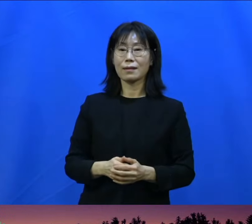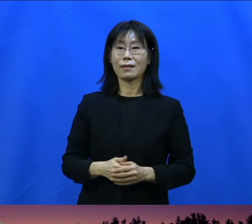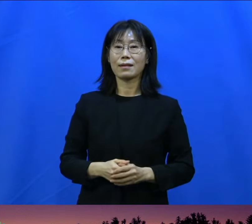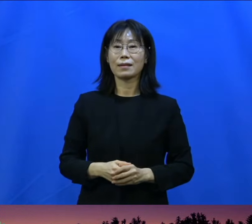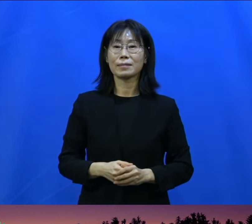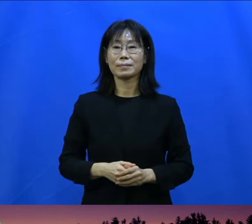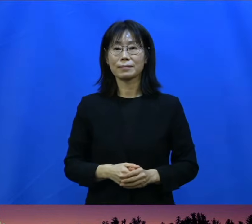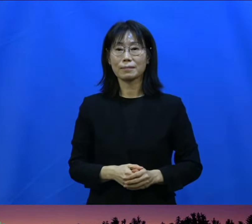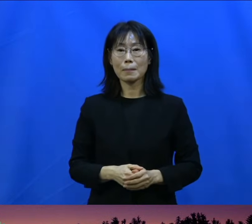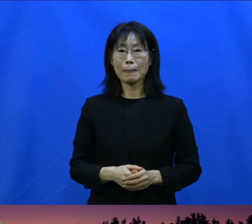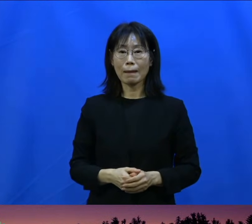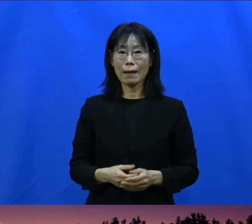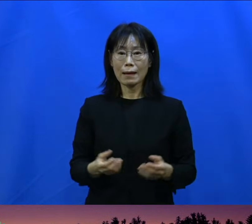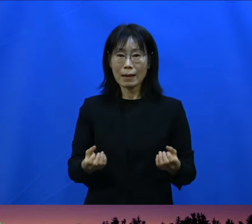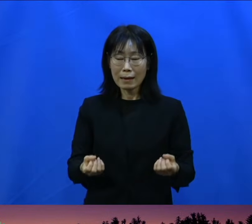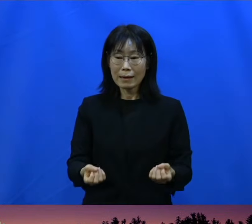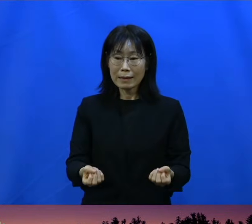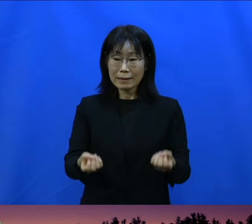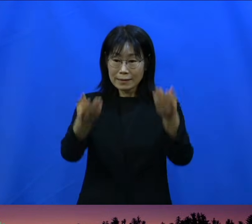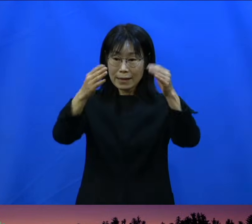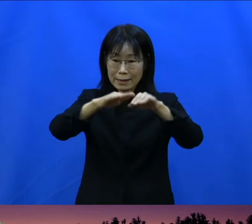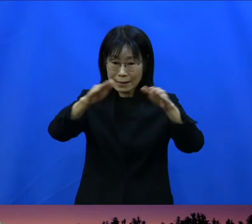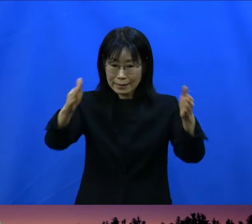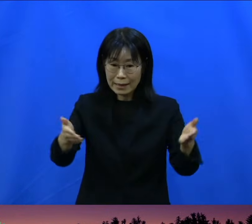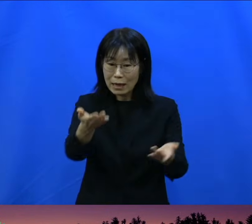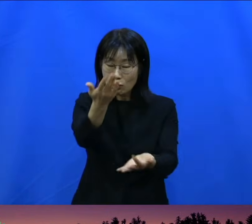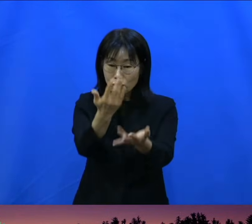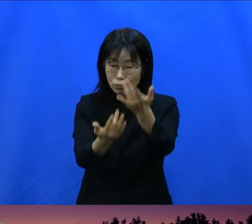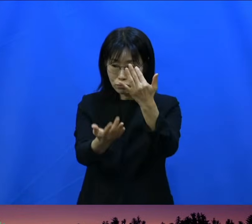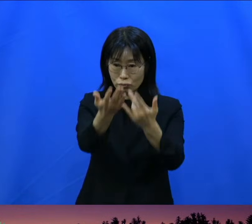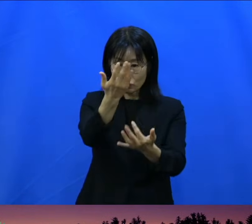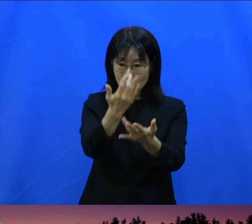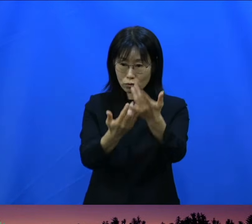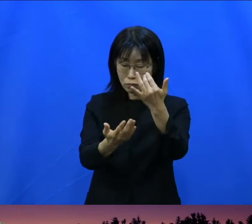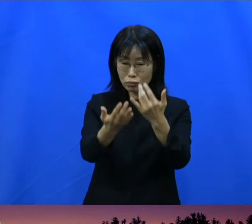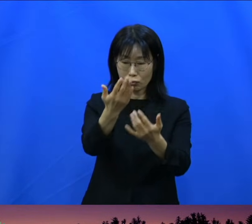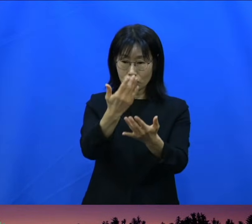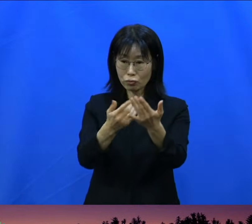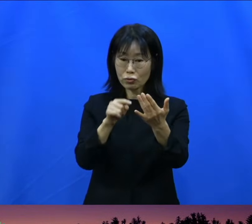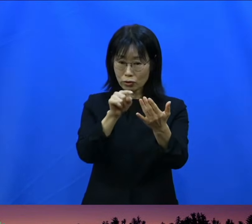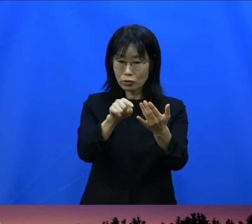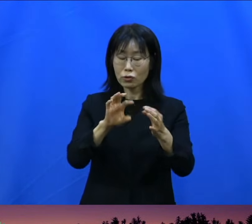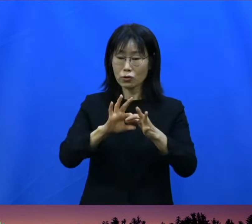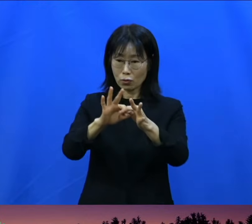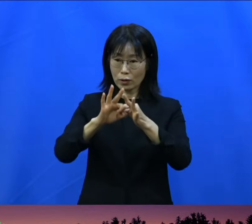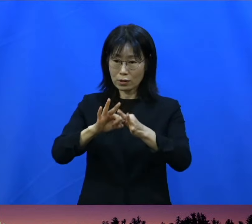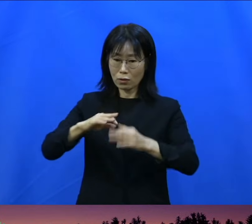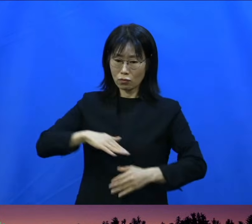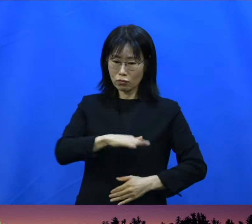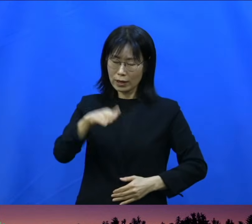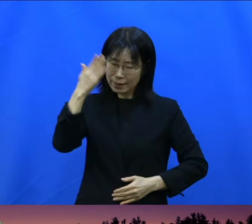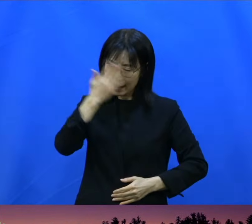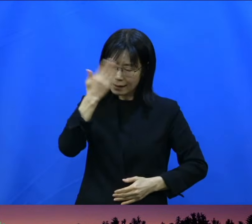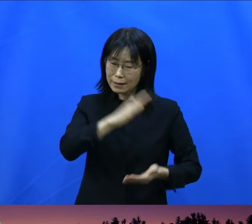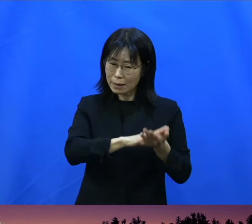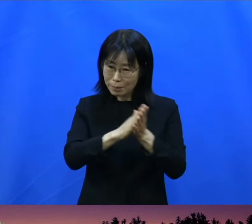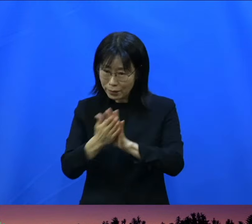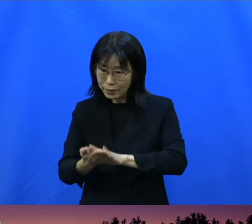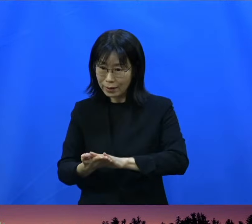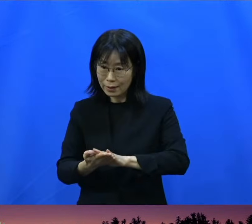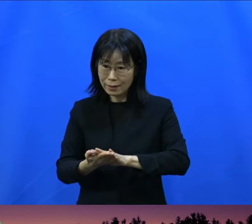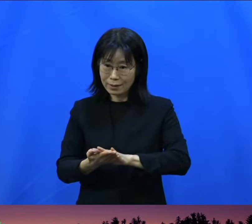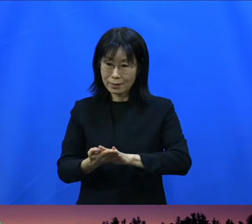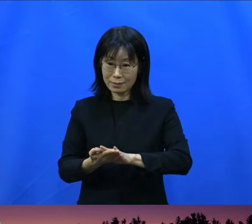자, 제단의 불로 먼저 정화하는 작업을 하시는 겁니다. 이 거룩의 예식, 오늘로 우리가 복음적으로 얘기하면 십자가를 거쳐야 돼요.